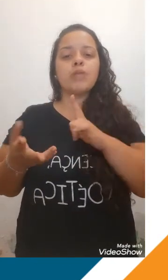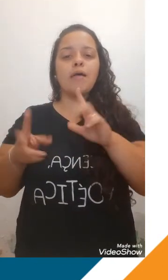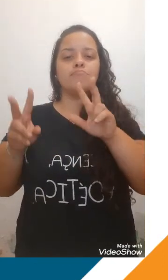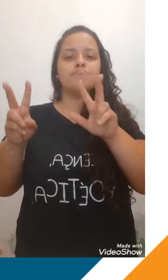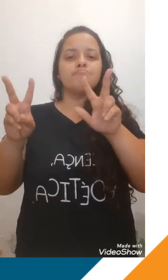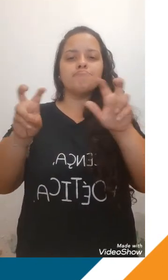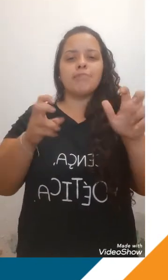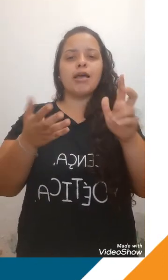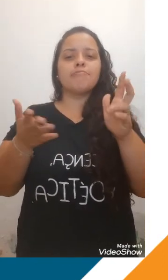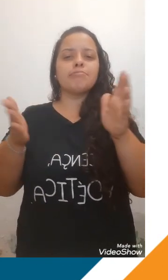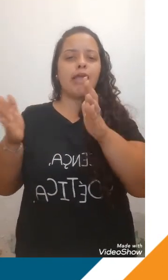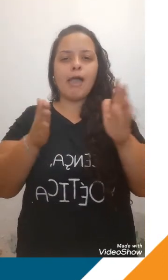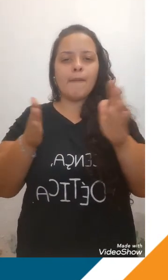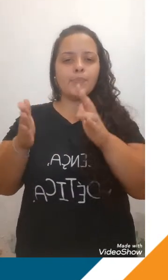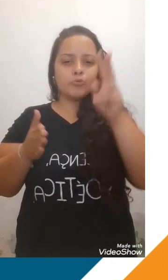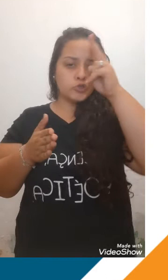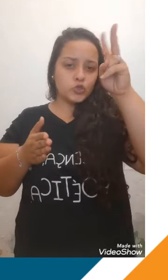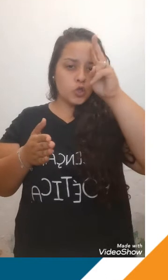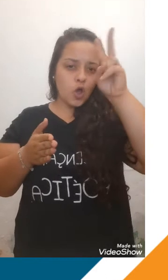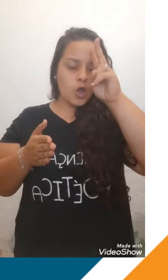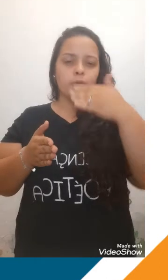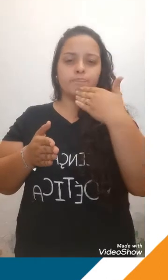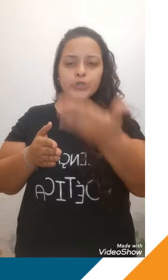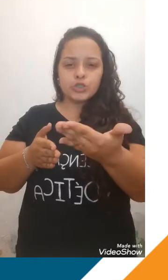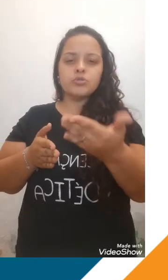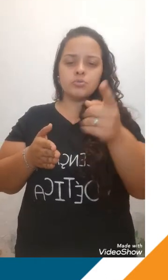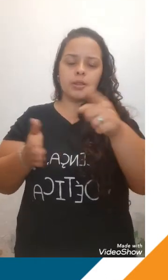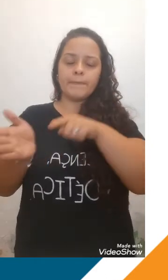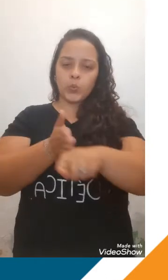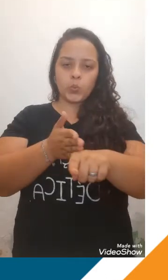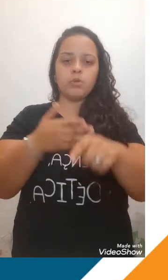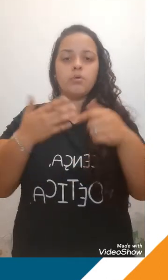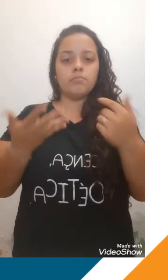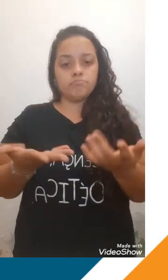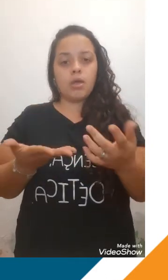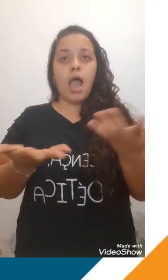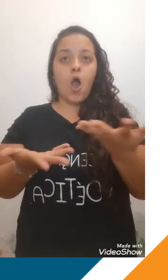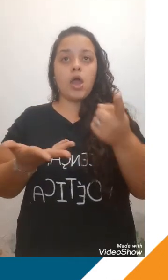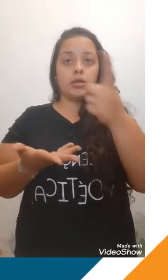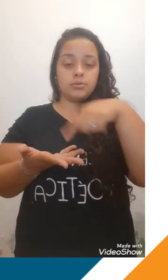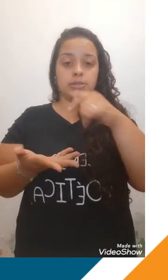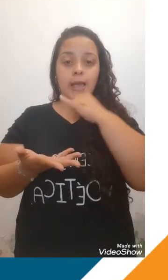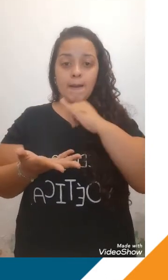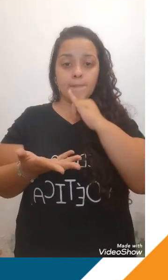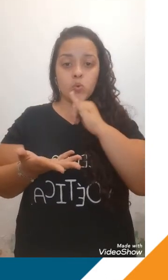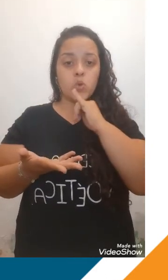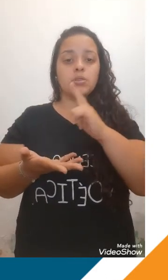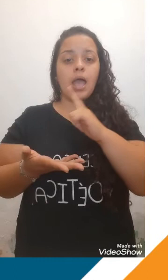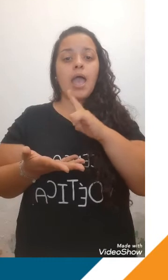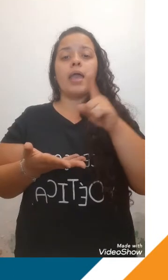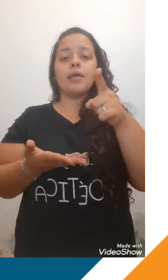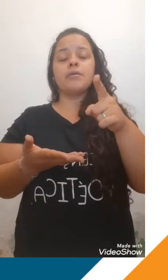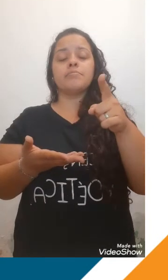o tempo histórico que está sendo pedido, retratado na questão. Nesse caso, por exemplo, a gente está falando